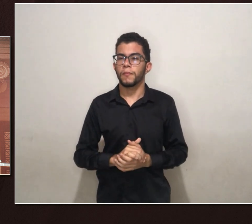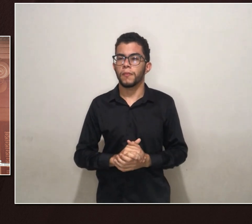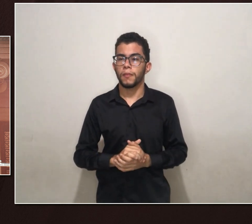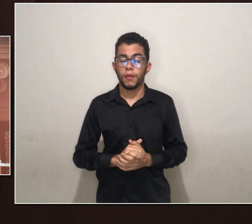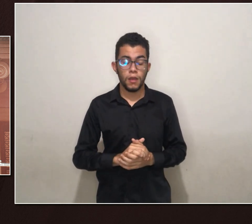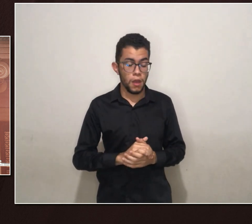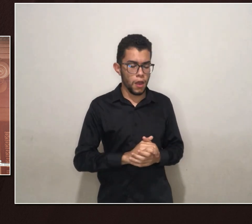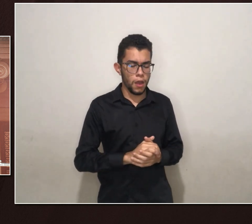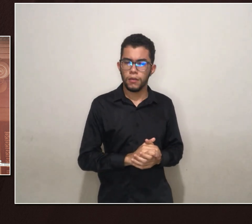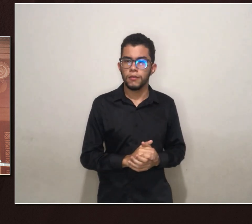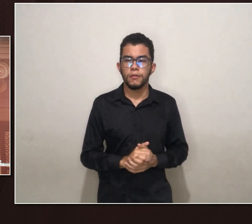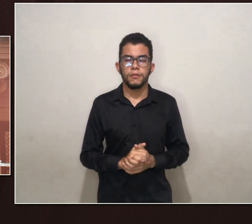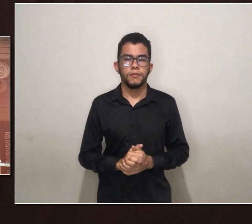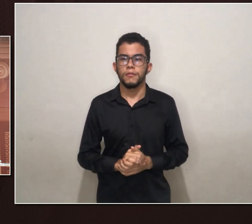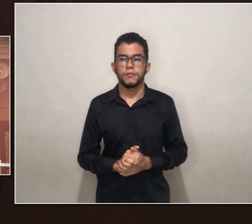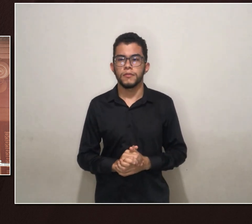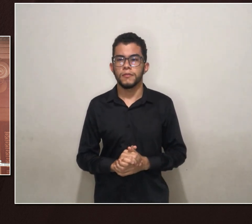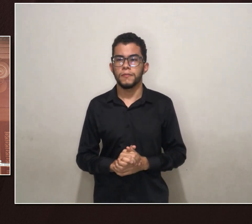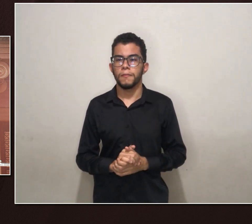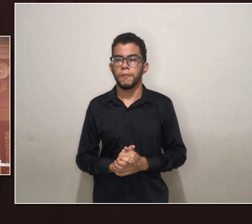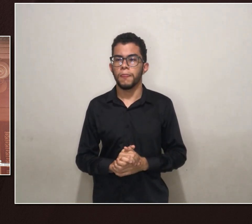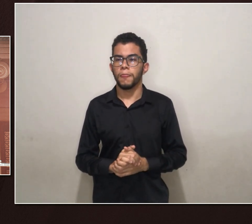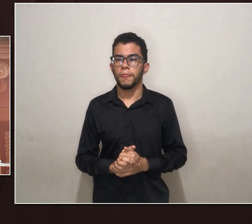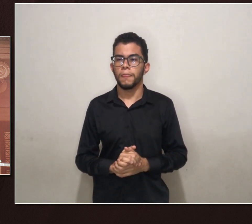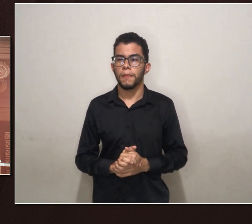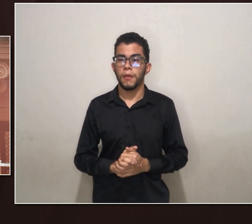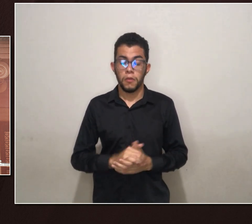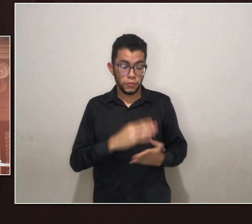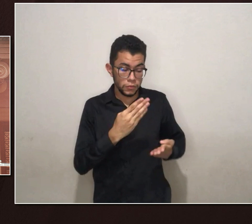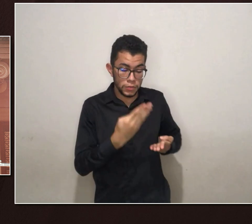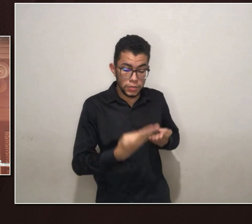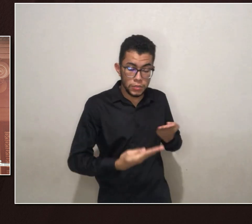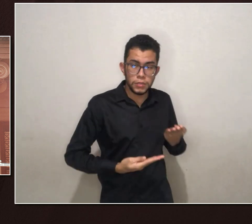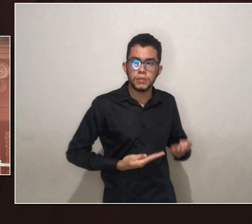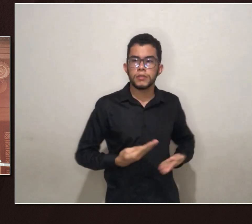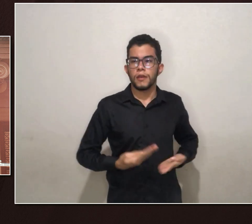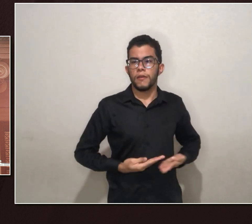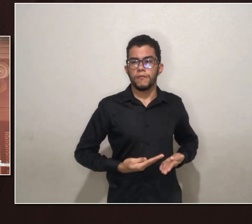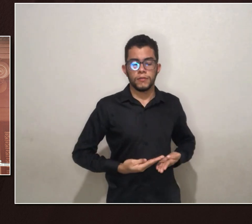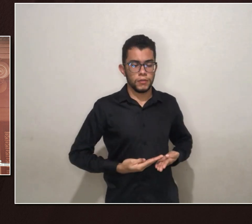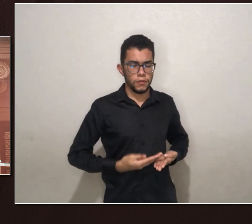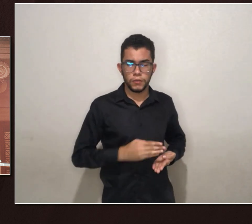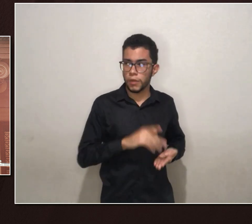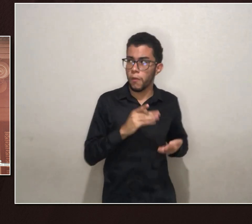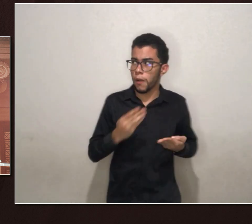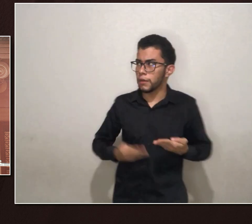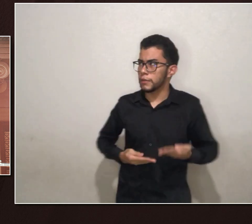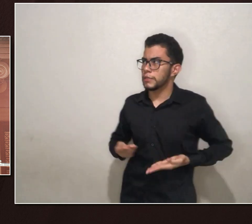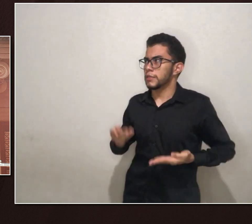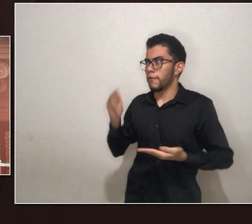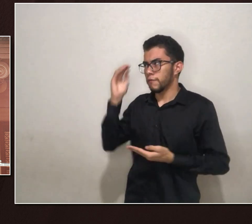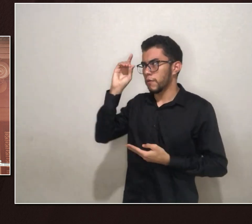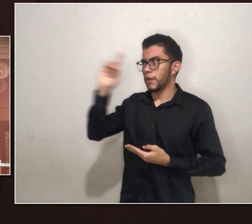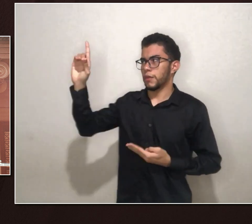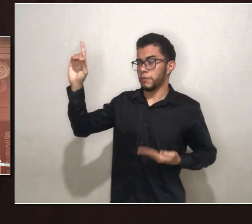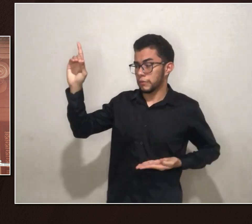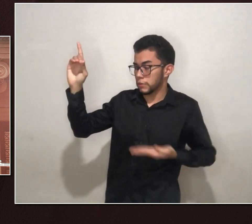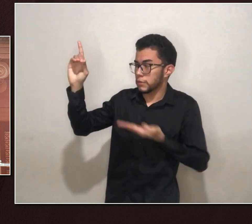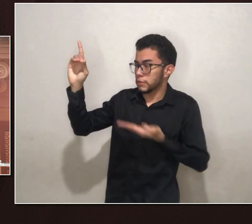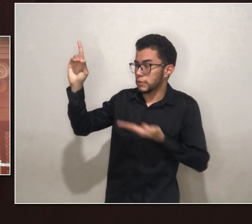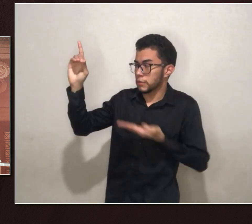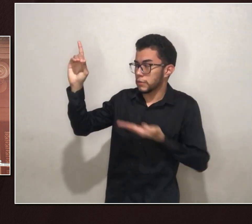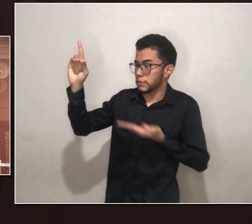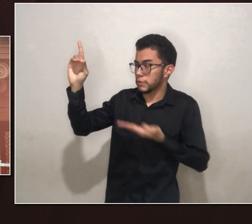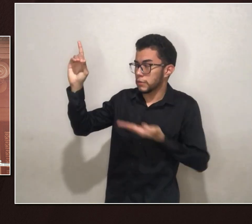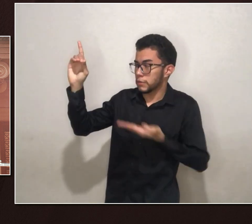os servos, os que realmente estão servindo ao Senhor para o propósito do Senhor nessa era final. Então,